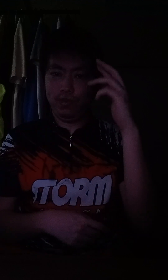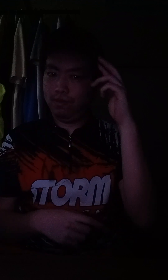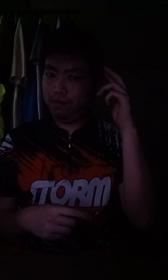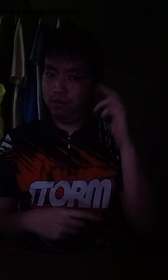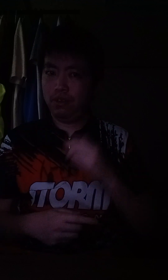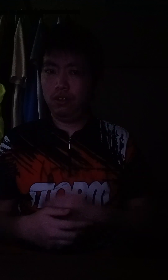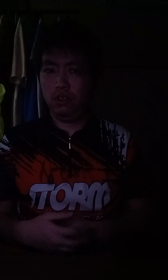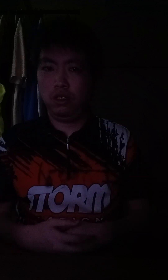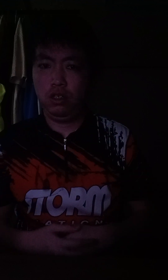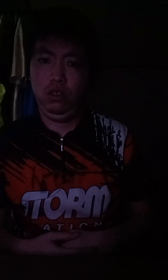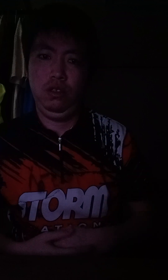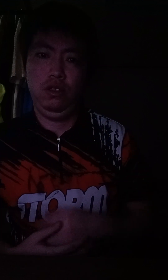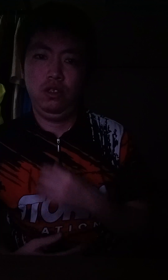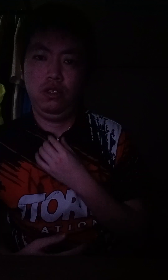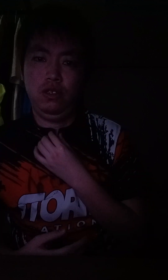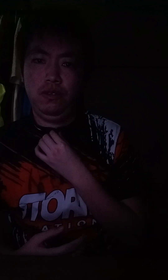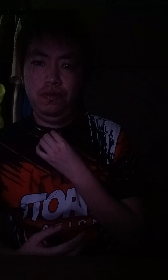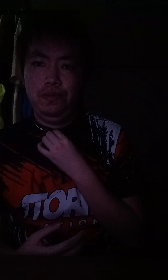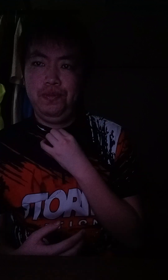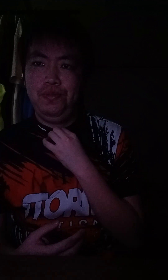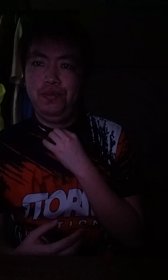그런 상황이었던 겁니다.